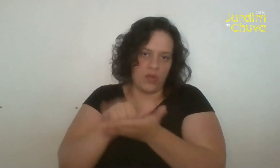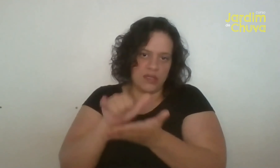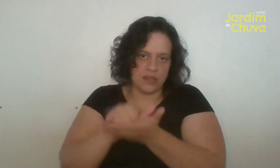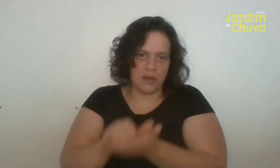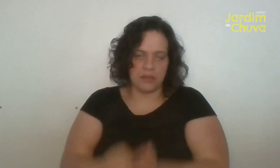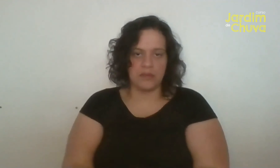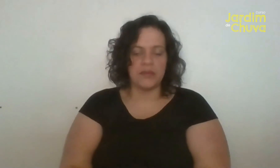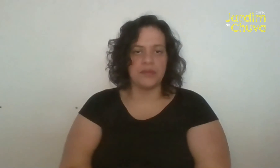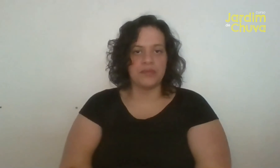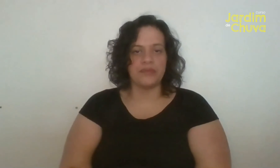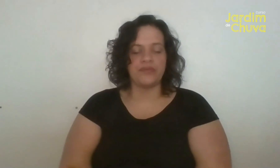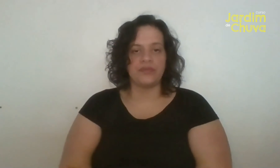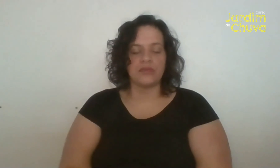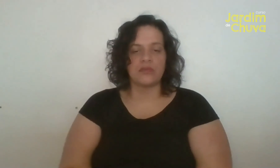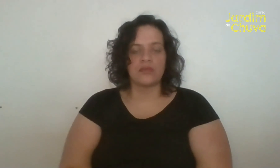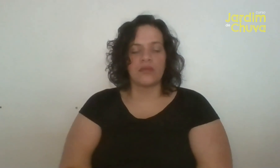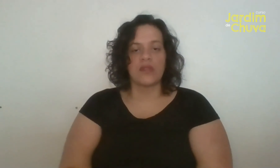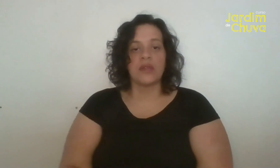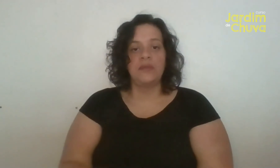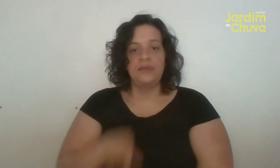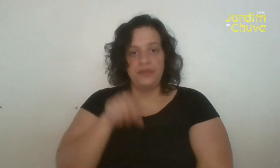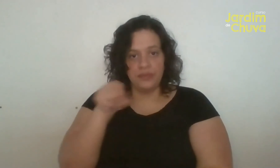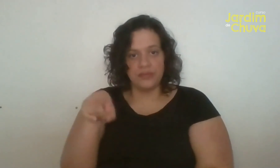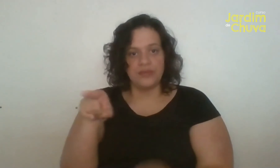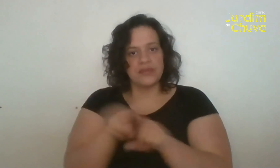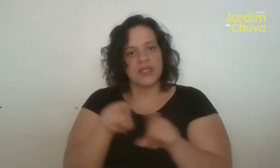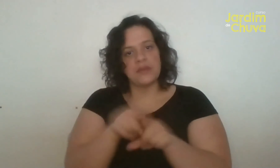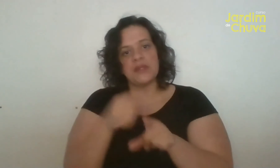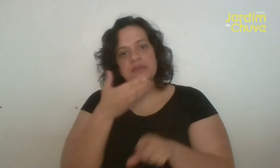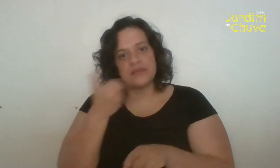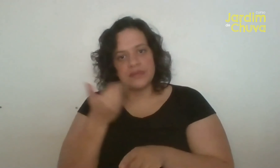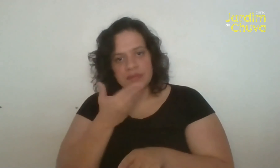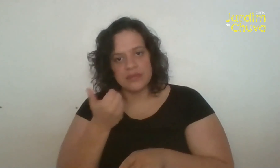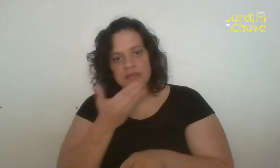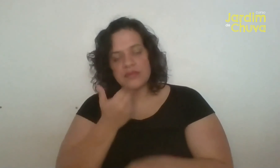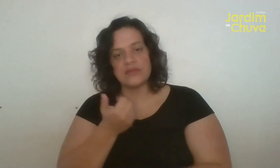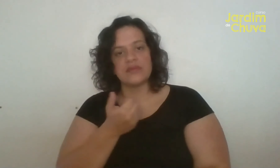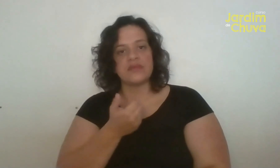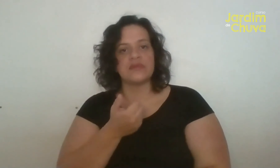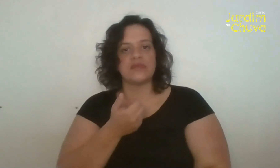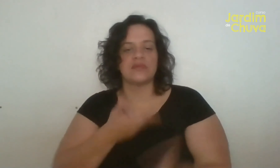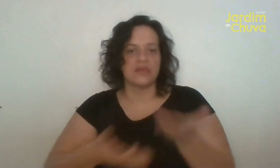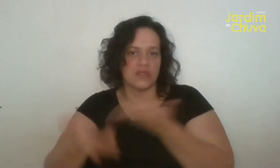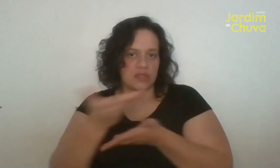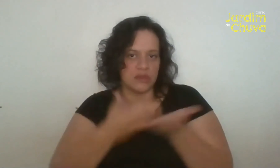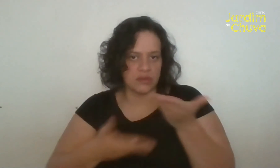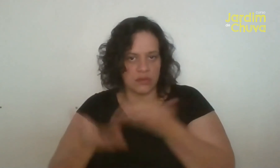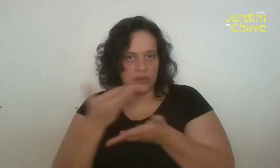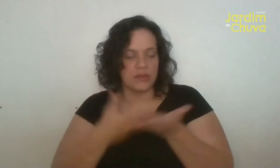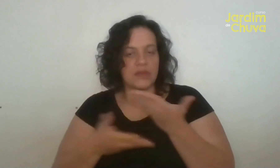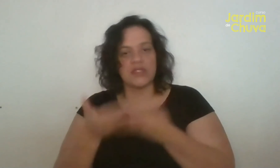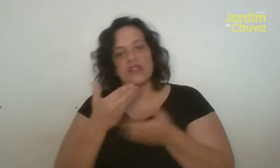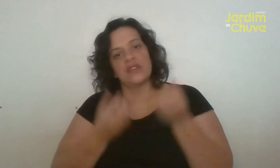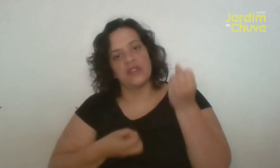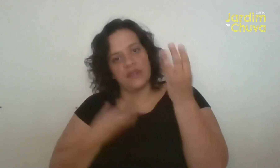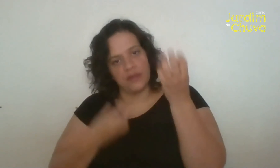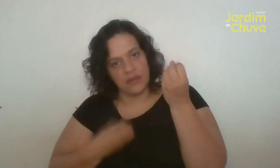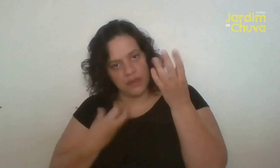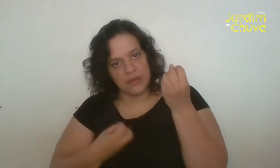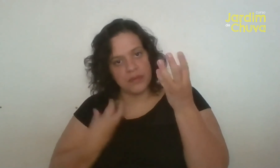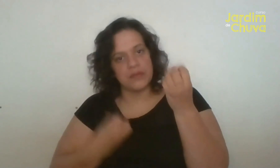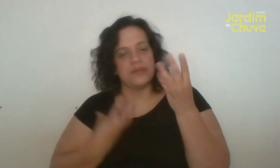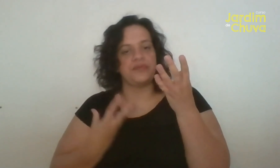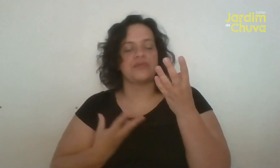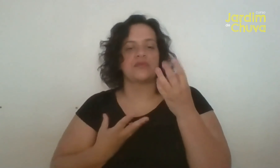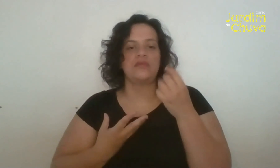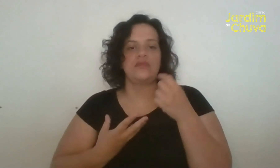grupo. Lá também fica mais fácil da gente compartilhar informações e